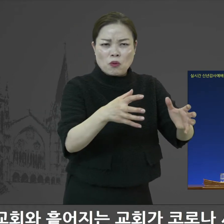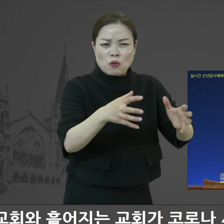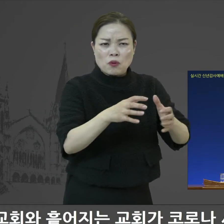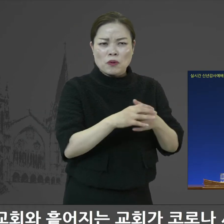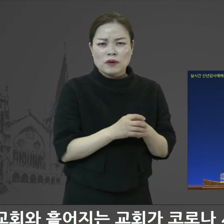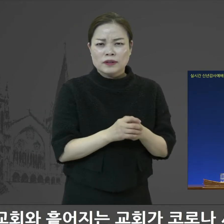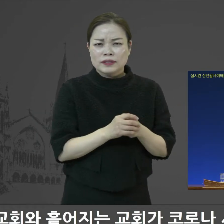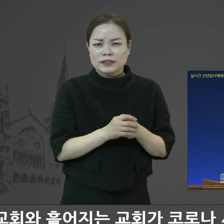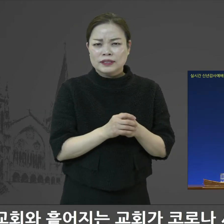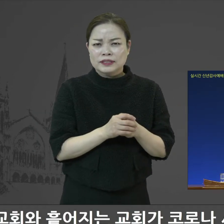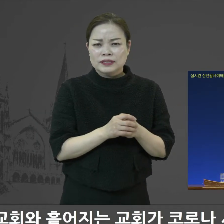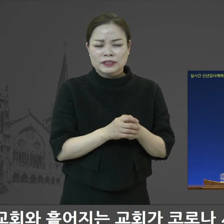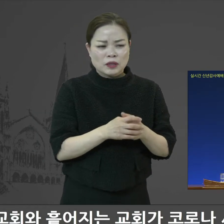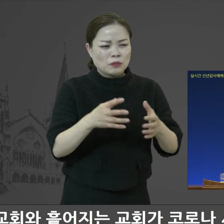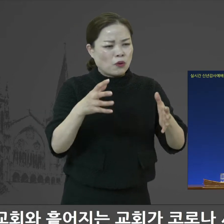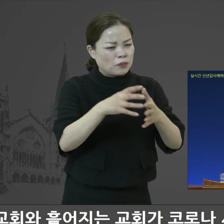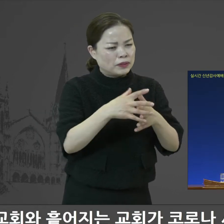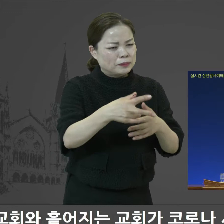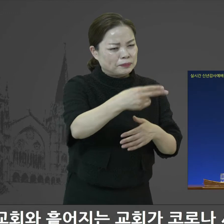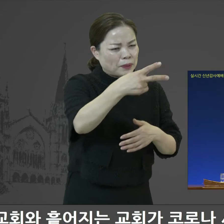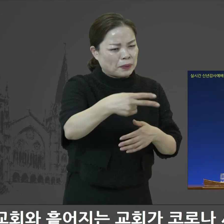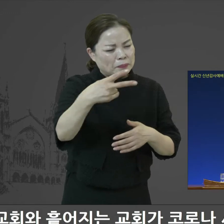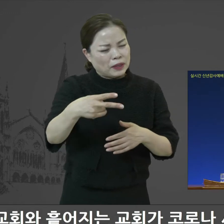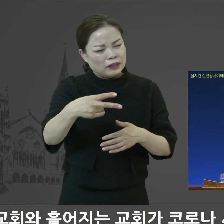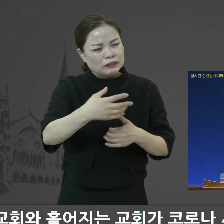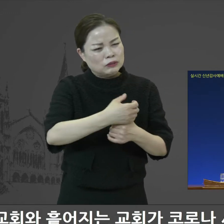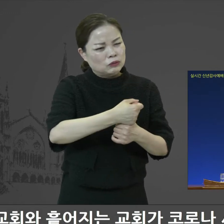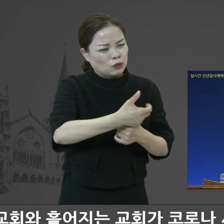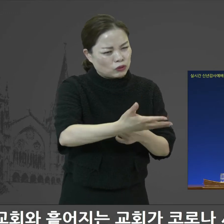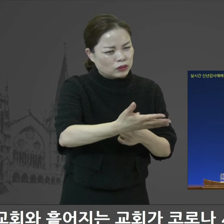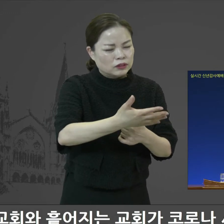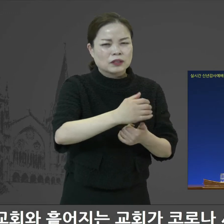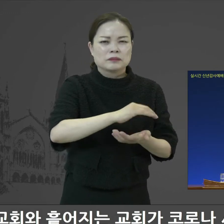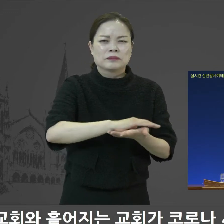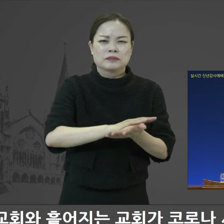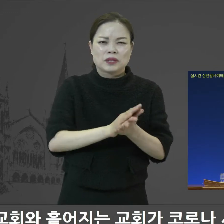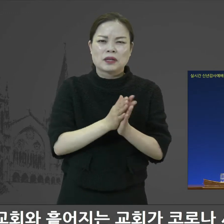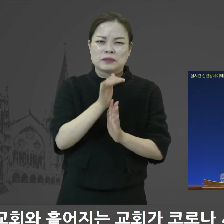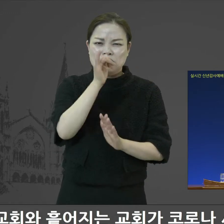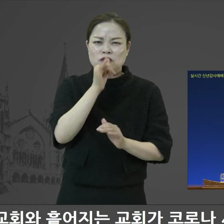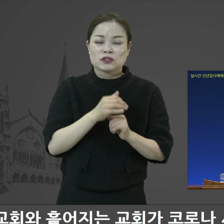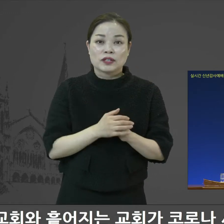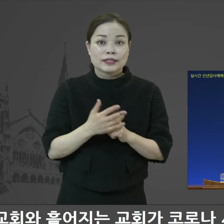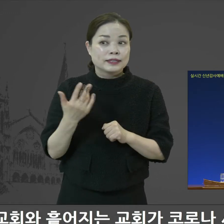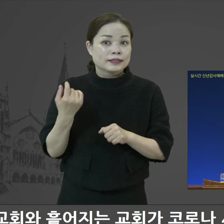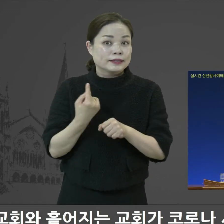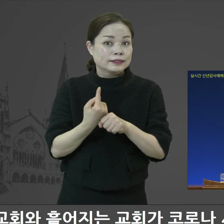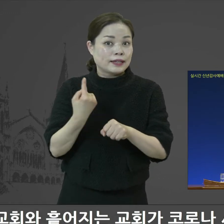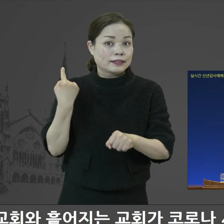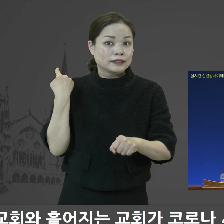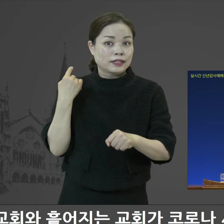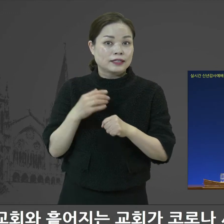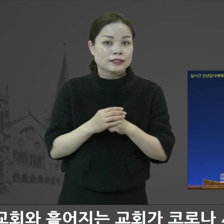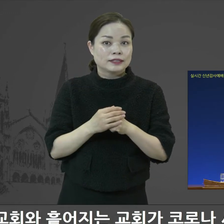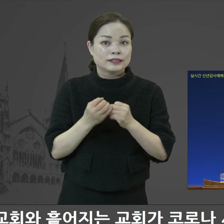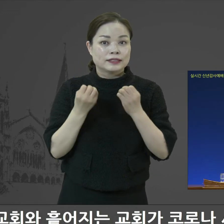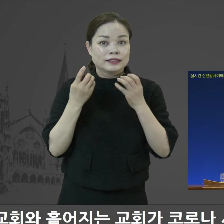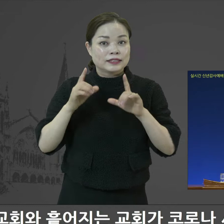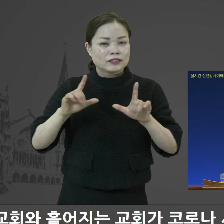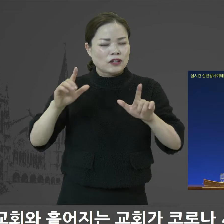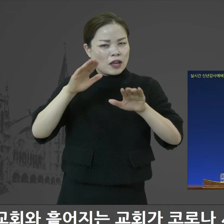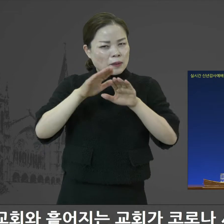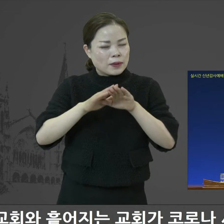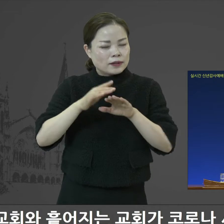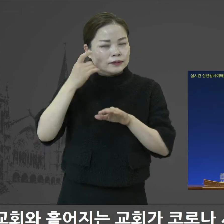많이 잃어버렸습니다. 놓치기도 했고요. 사실 변화되었죠. 작년 우리 신년 예배 어떻게 드렸나